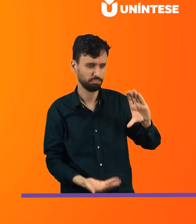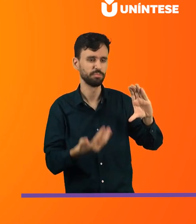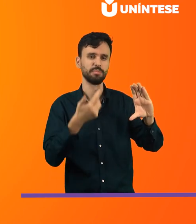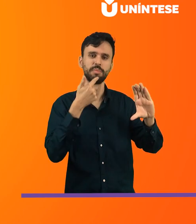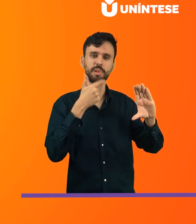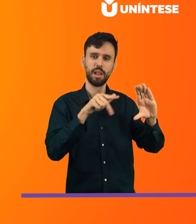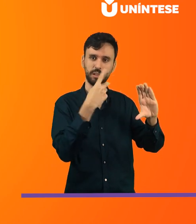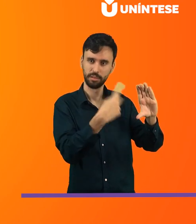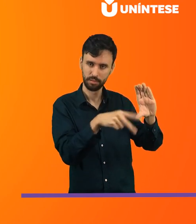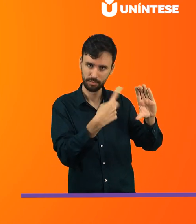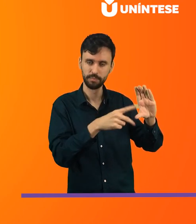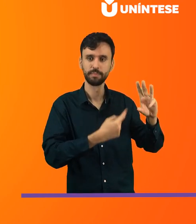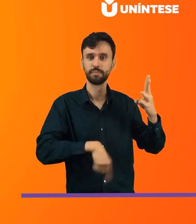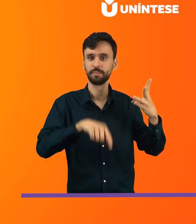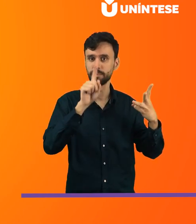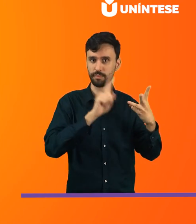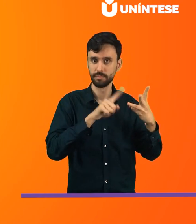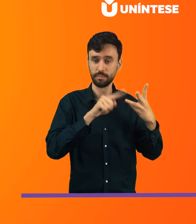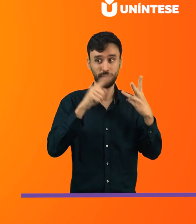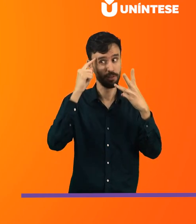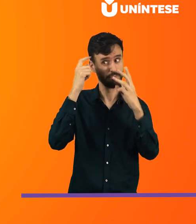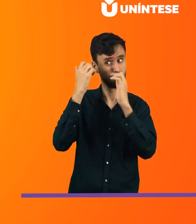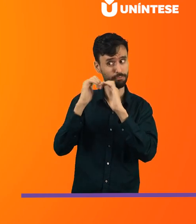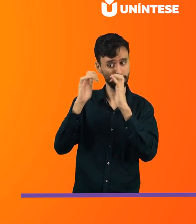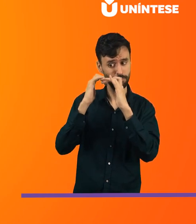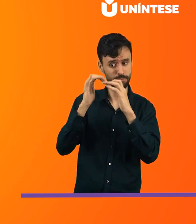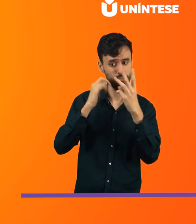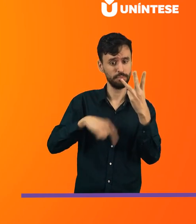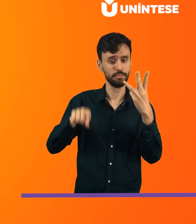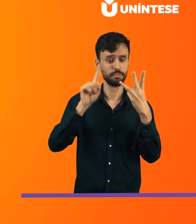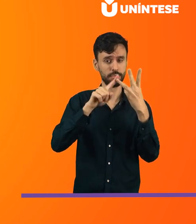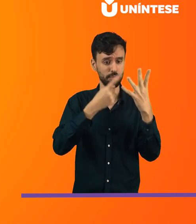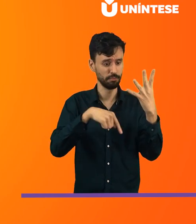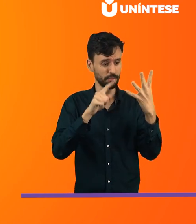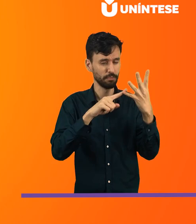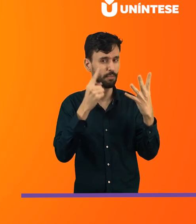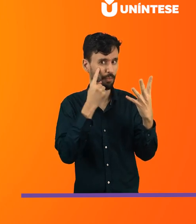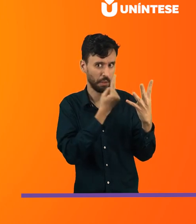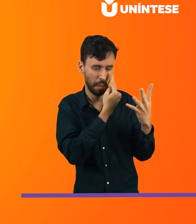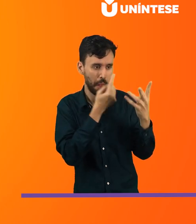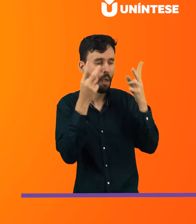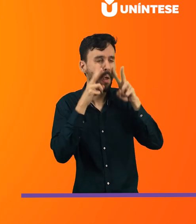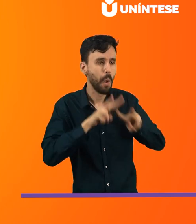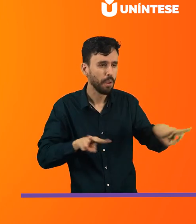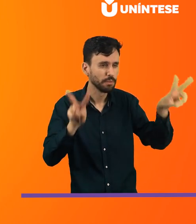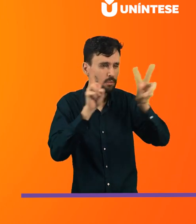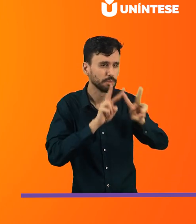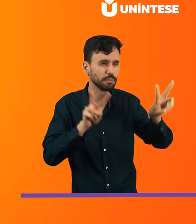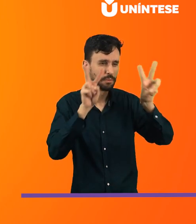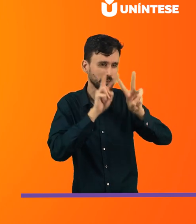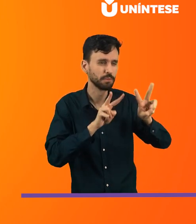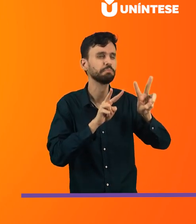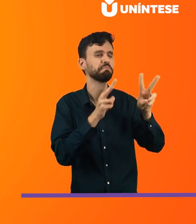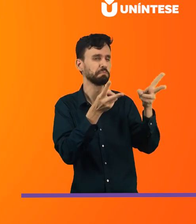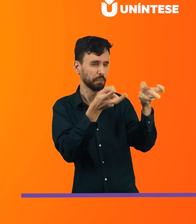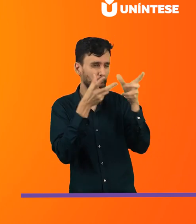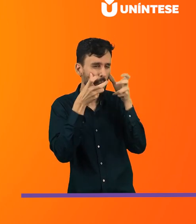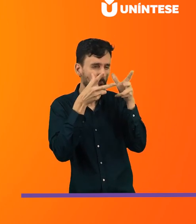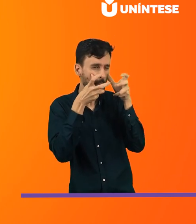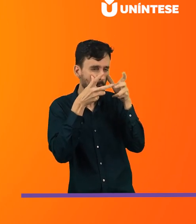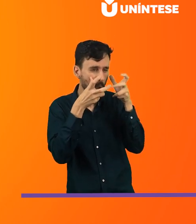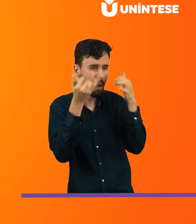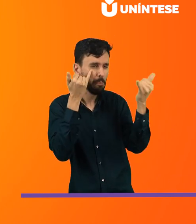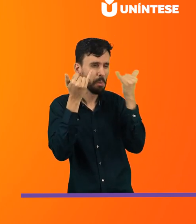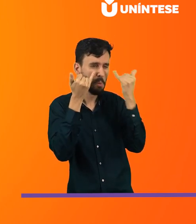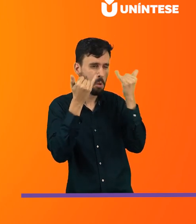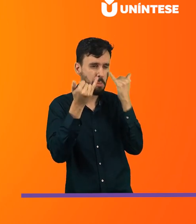características próprias da língua, nós precisamos também treinar o nosso cérebro e a nossa visão para conseguir perceber tudo o que